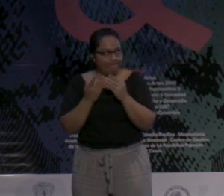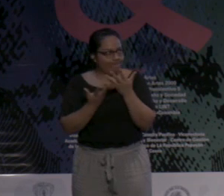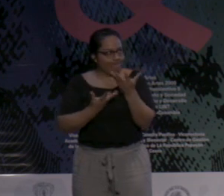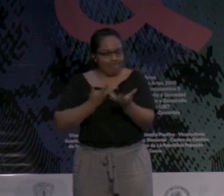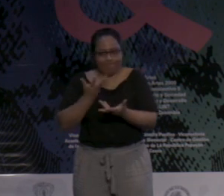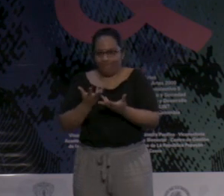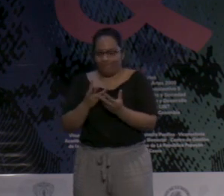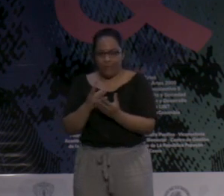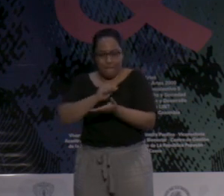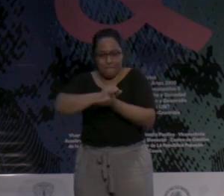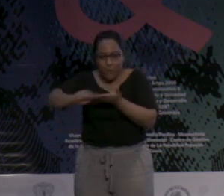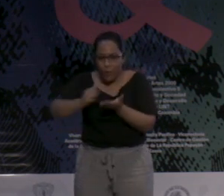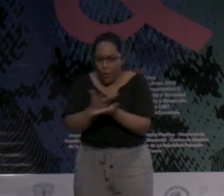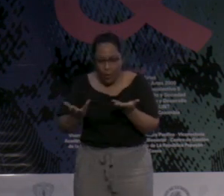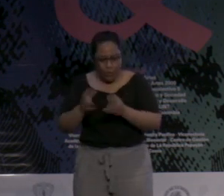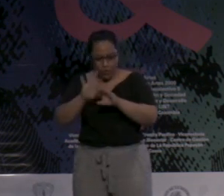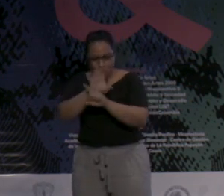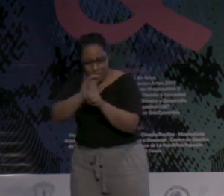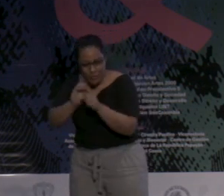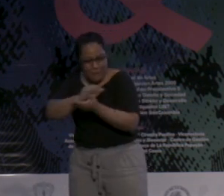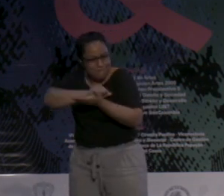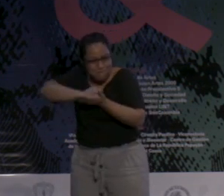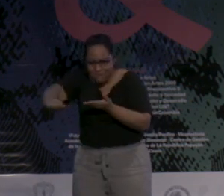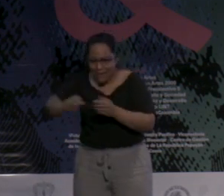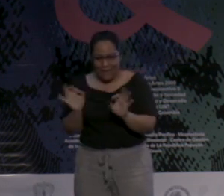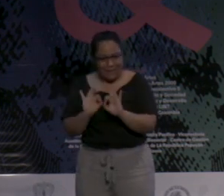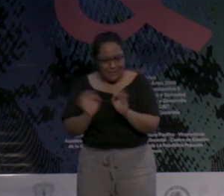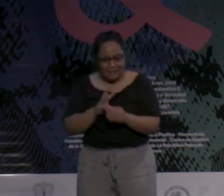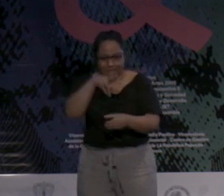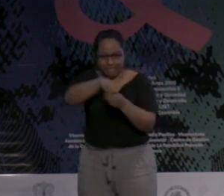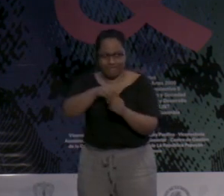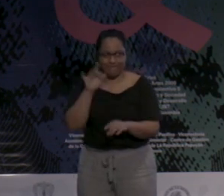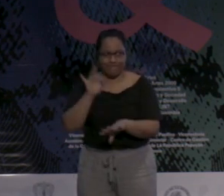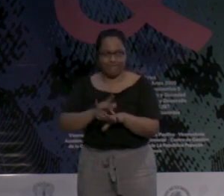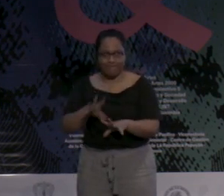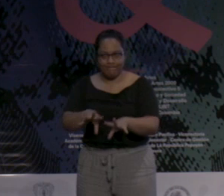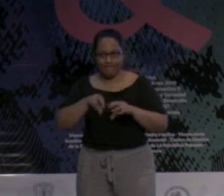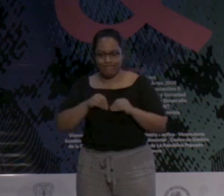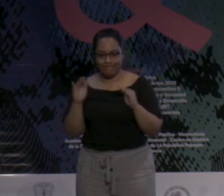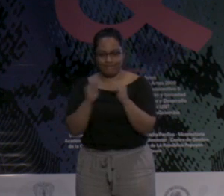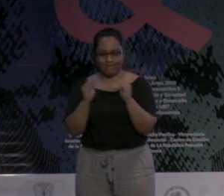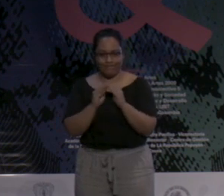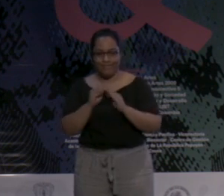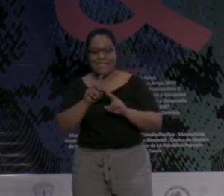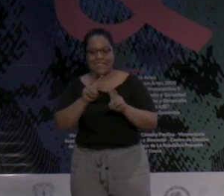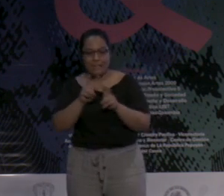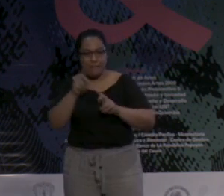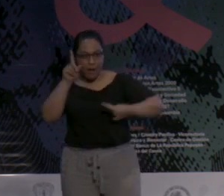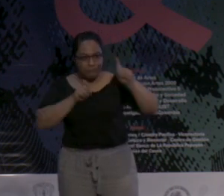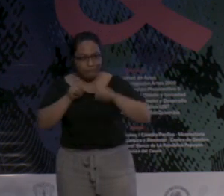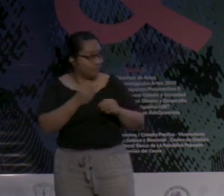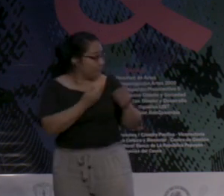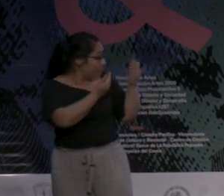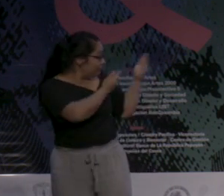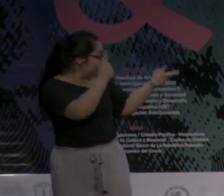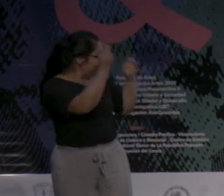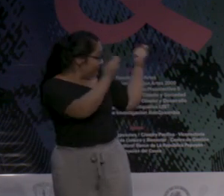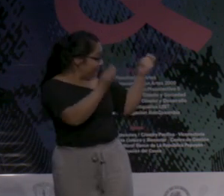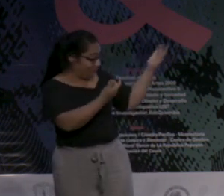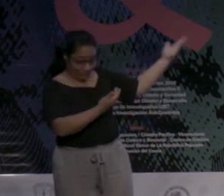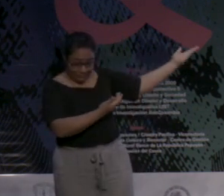personalidad, borran su procedencia, borran su cultura y quedan encajados dentro de estos lugares. Y el gesto con el cual son mostrados en esta publicidad, que